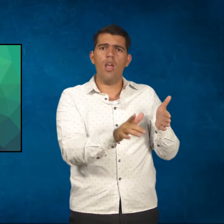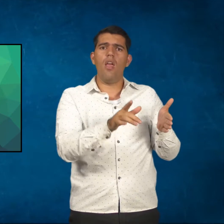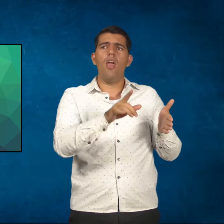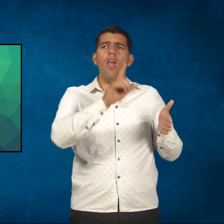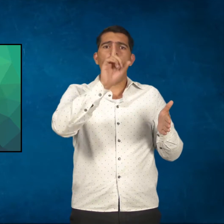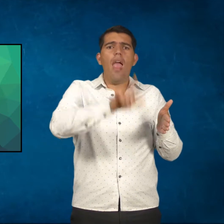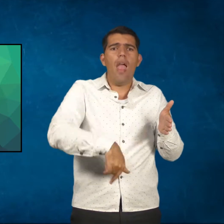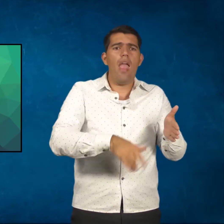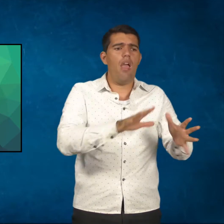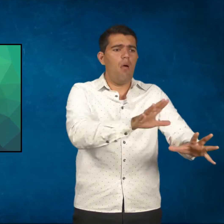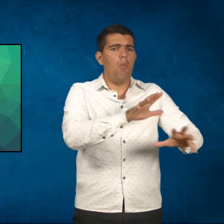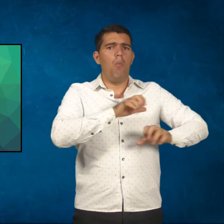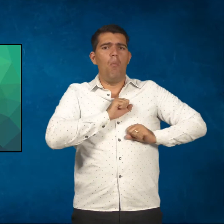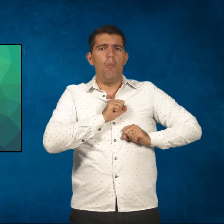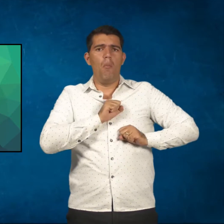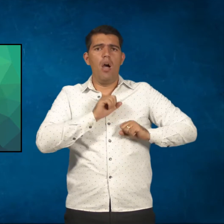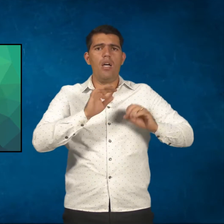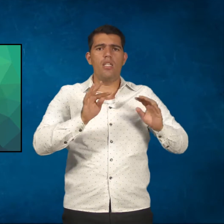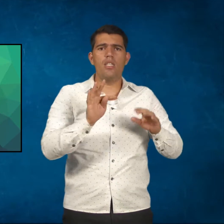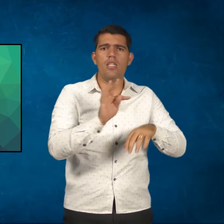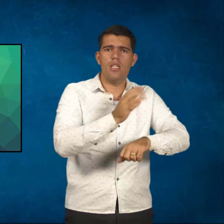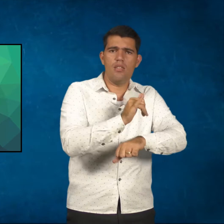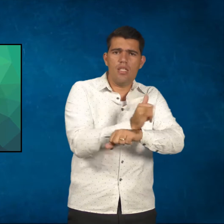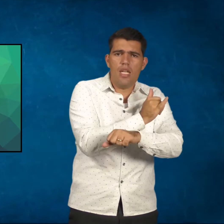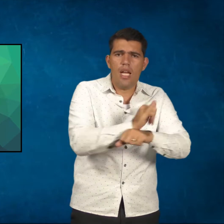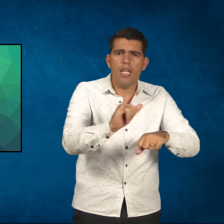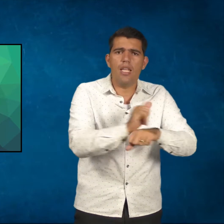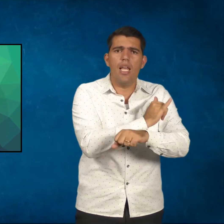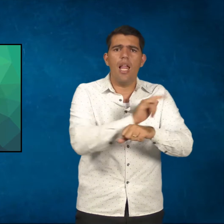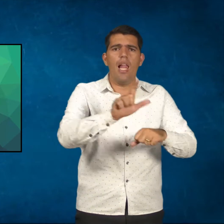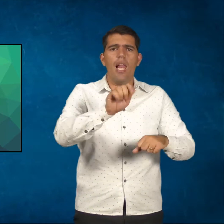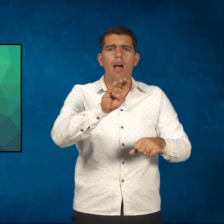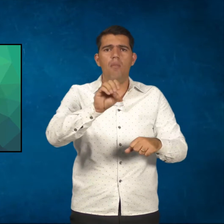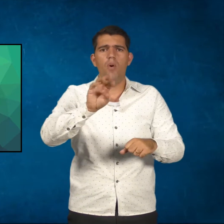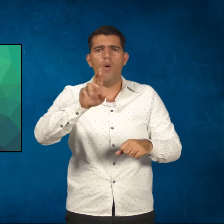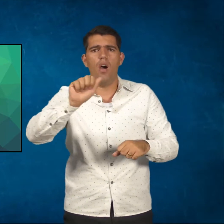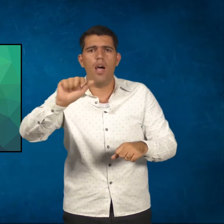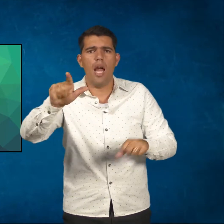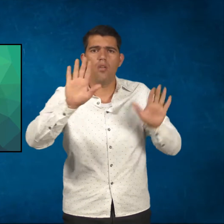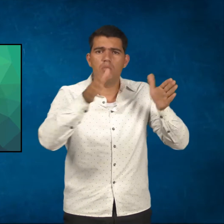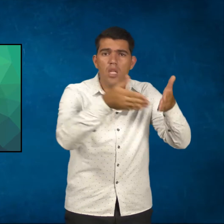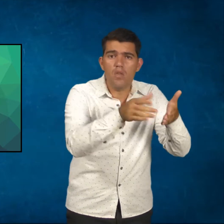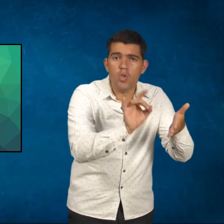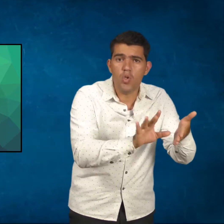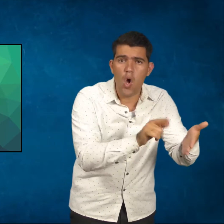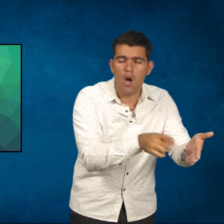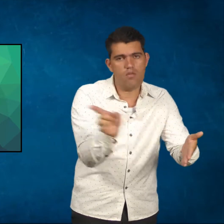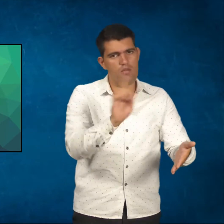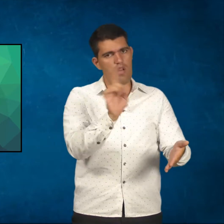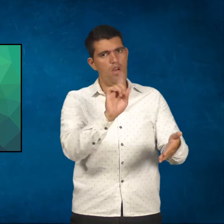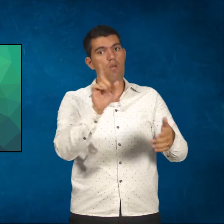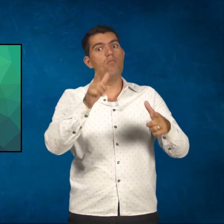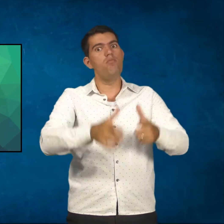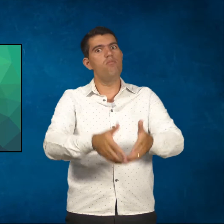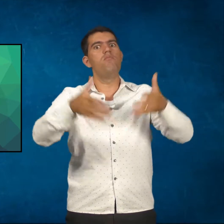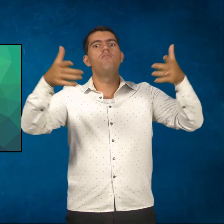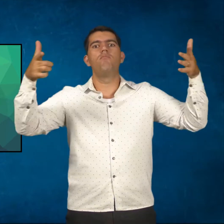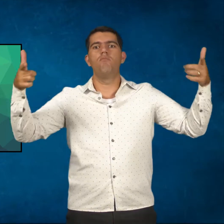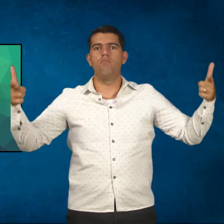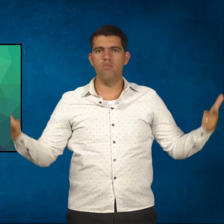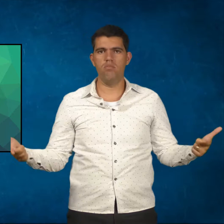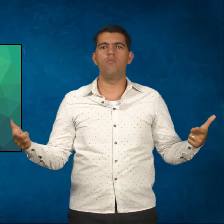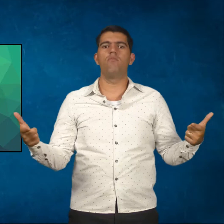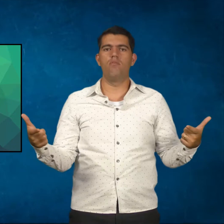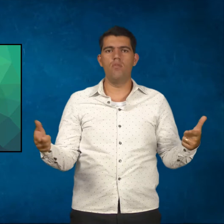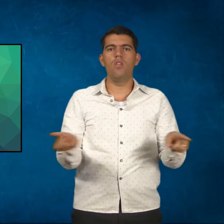a aquisição de técnicas laborais específicas. Ela vai além e pauta-se na sua aptidão para